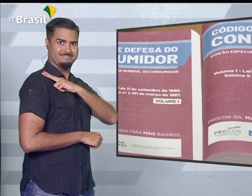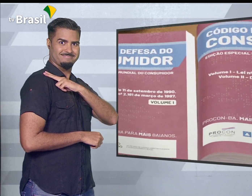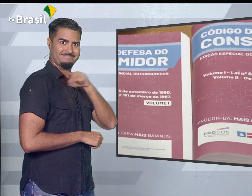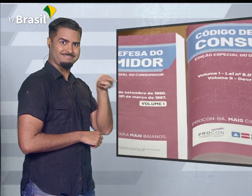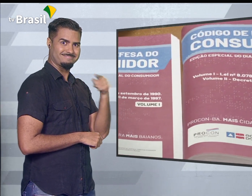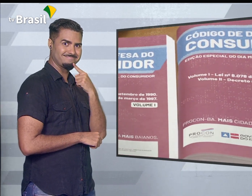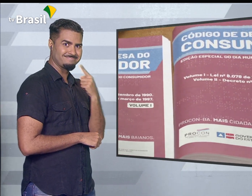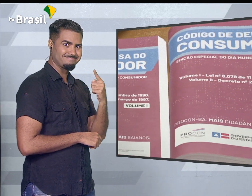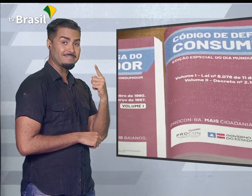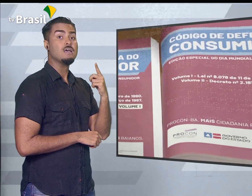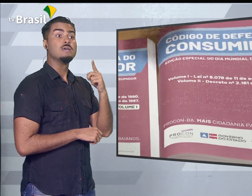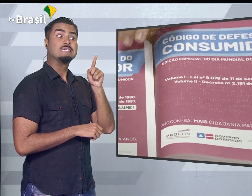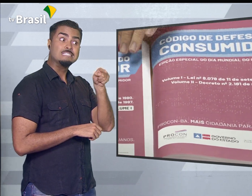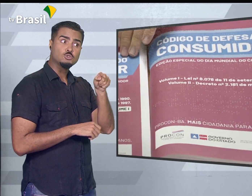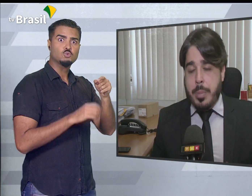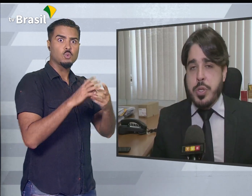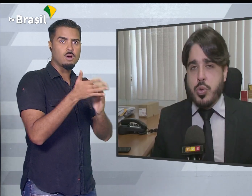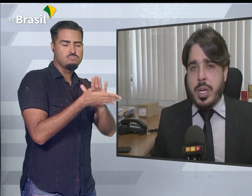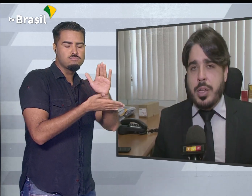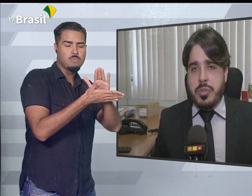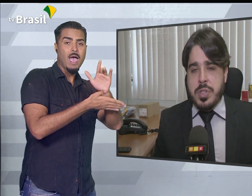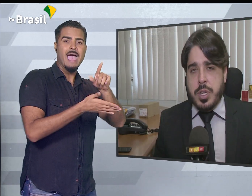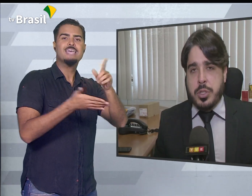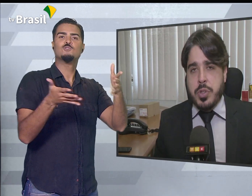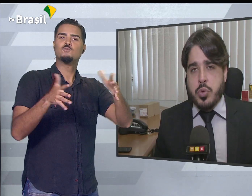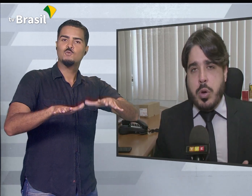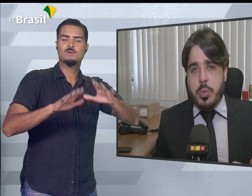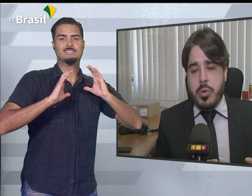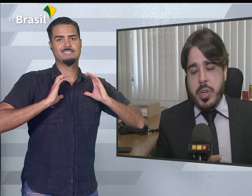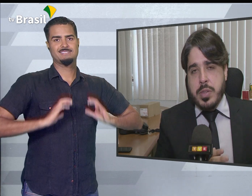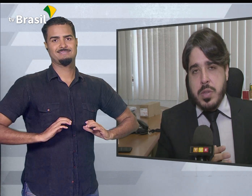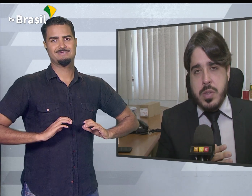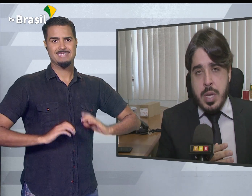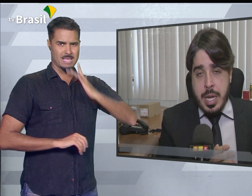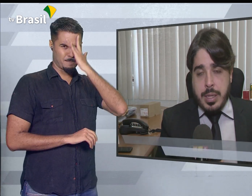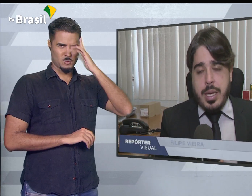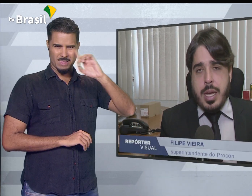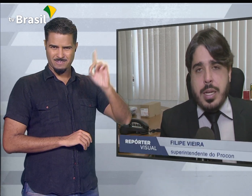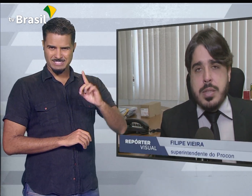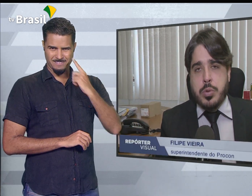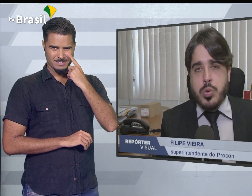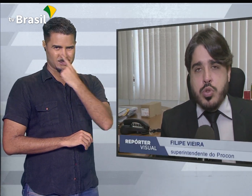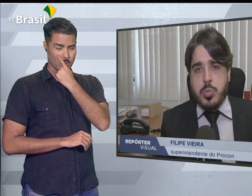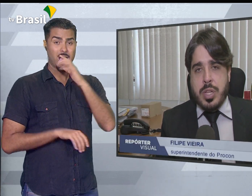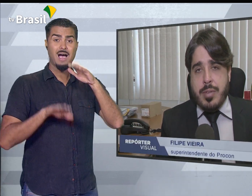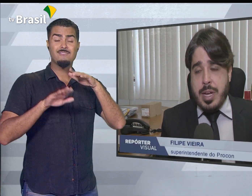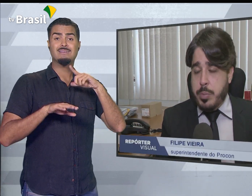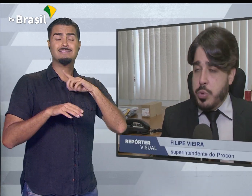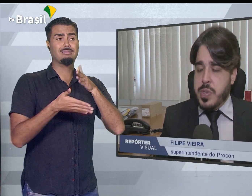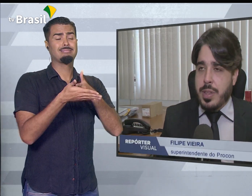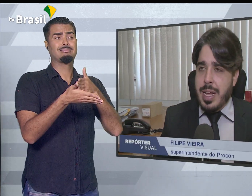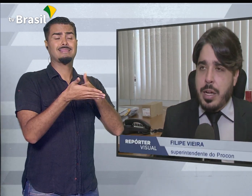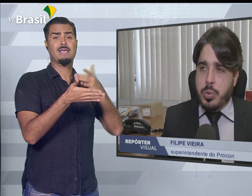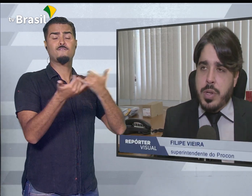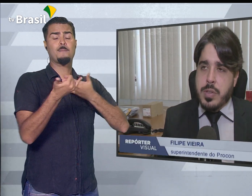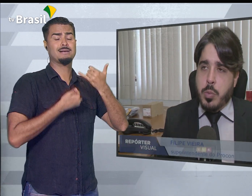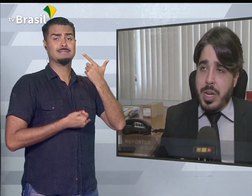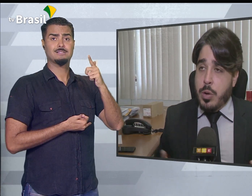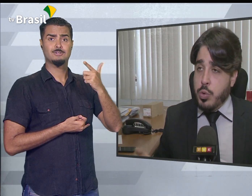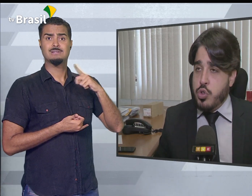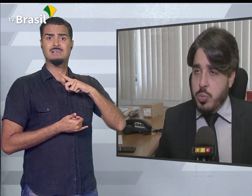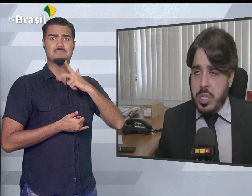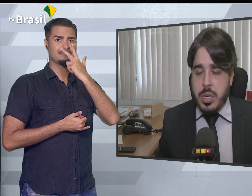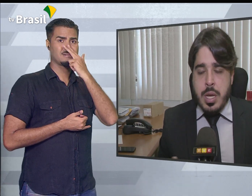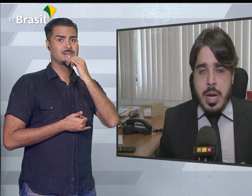de inclusão e cidadania. A pessoa que é deficiente visual, por vezes, tem a relação de consumo travado, por ser da natureza